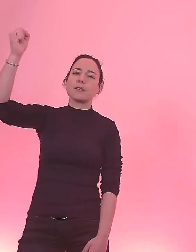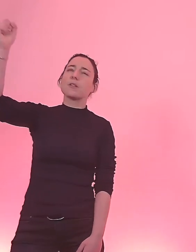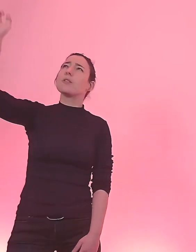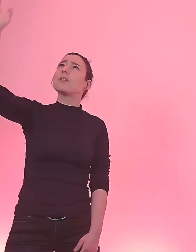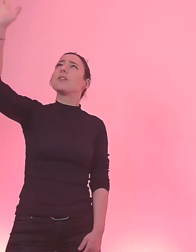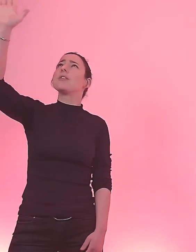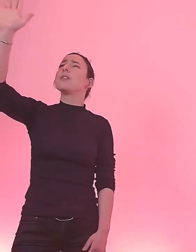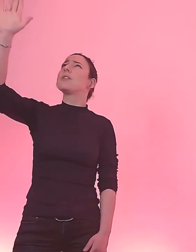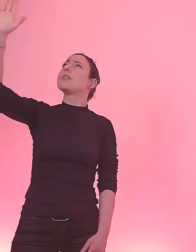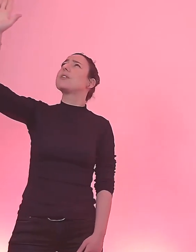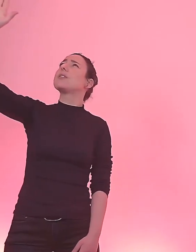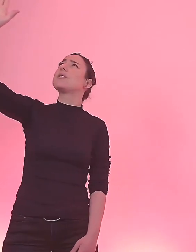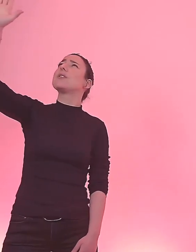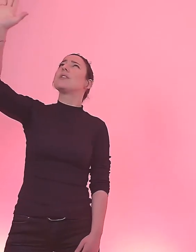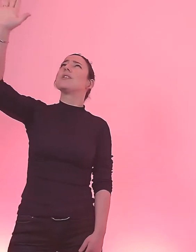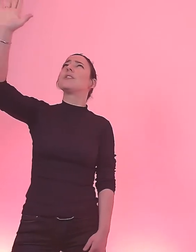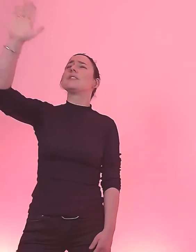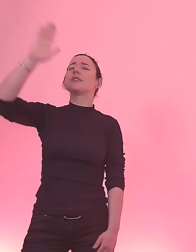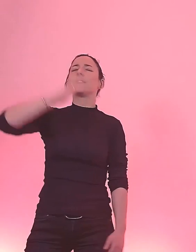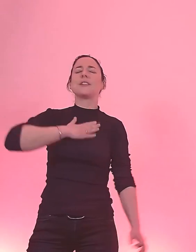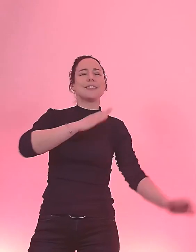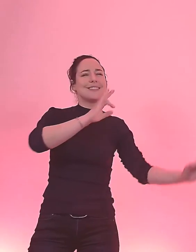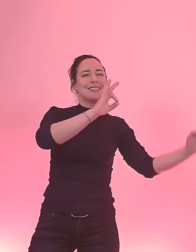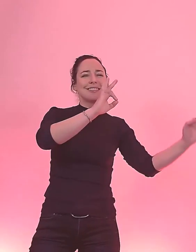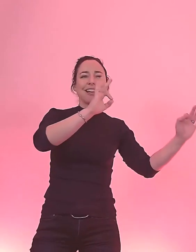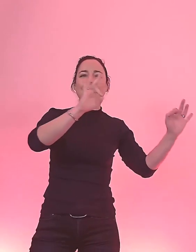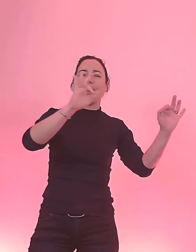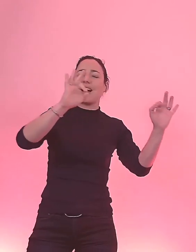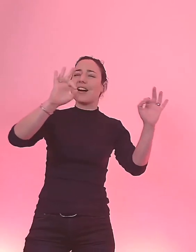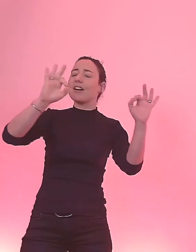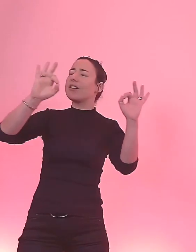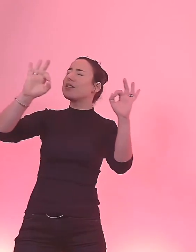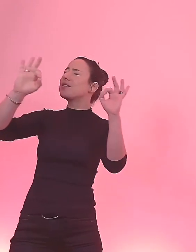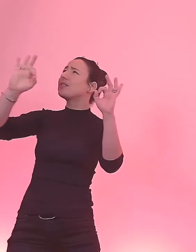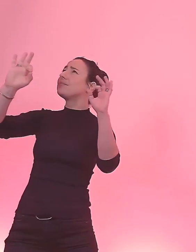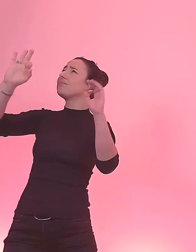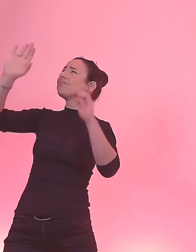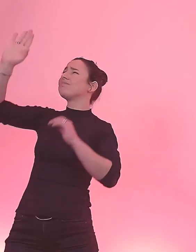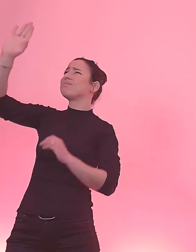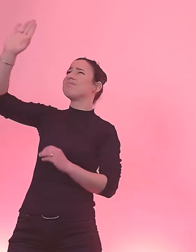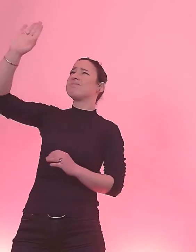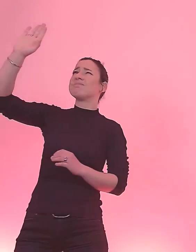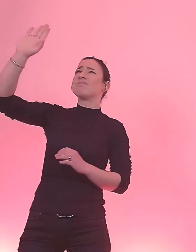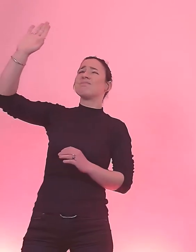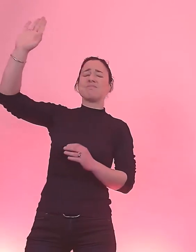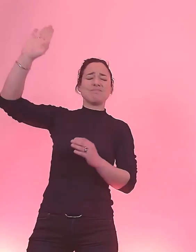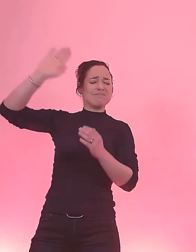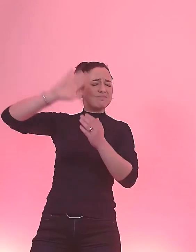groot ontvang ons gaan hebben en